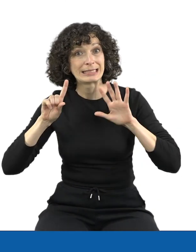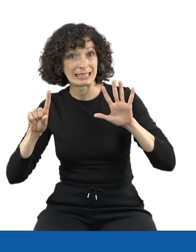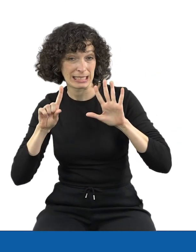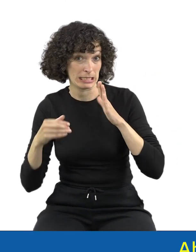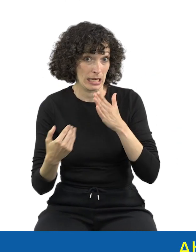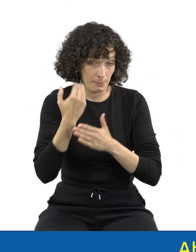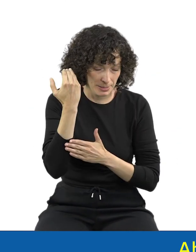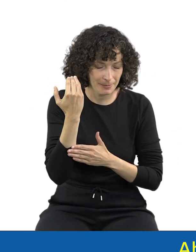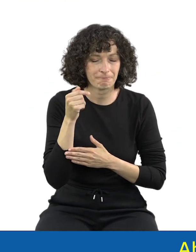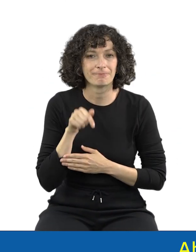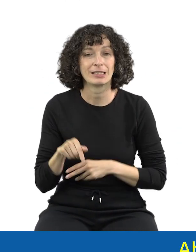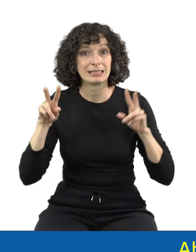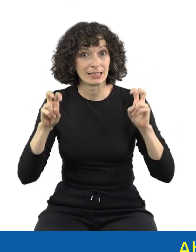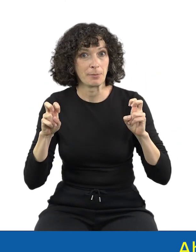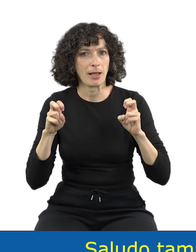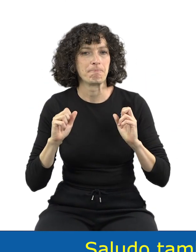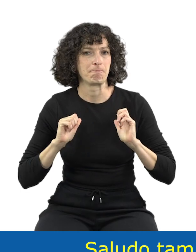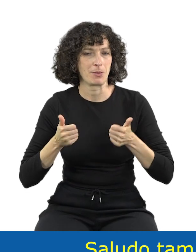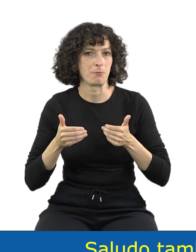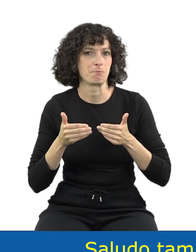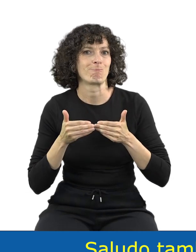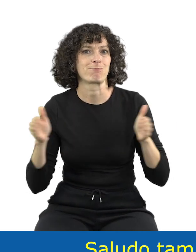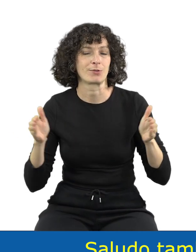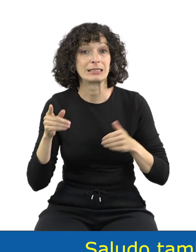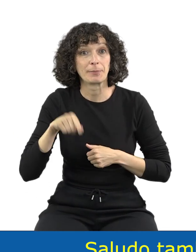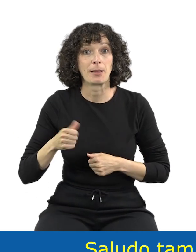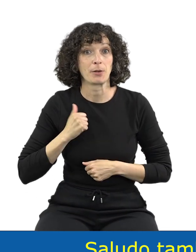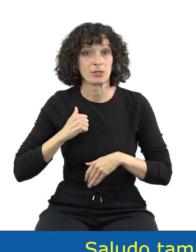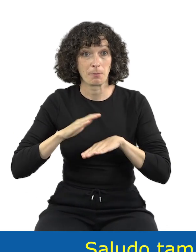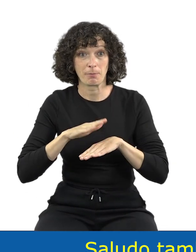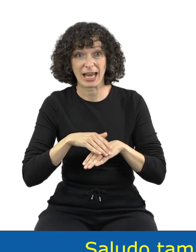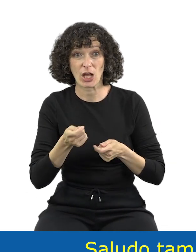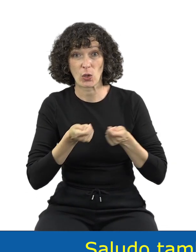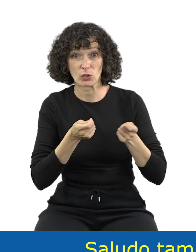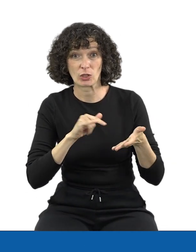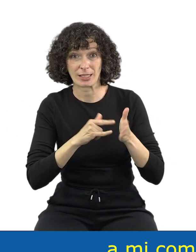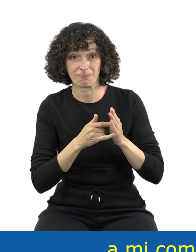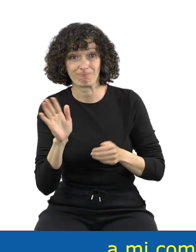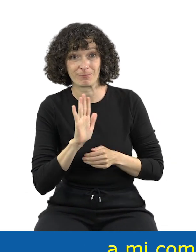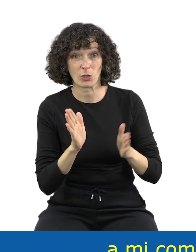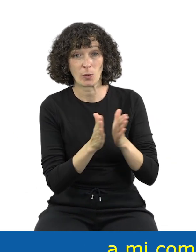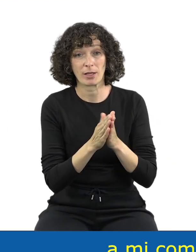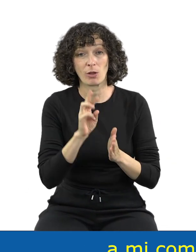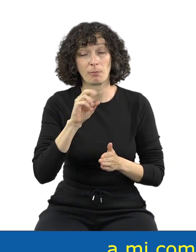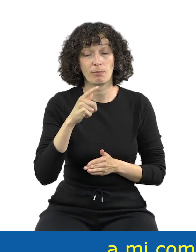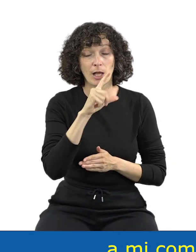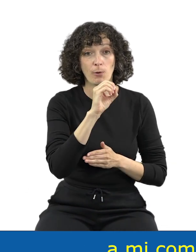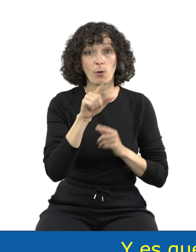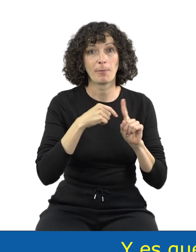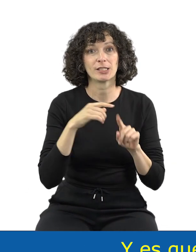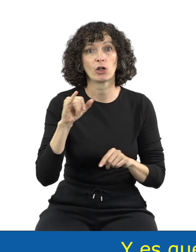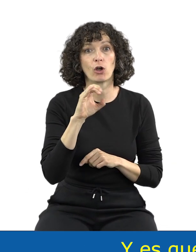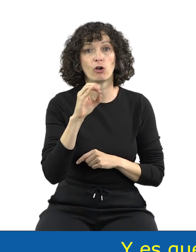8:46 de la mañana abrimos ahora nuestro tema de portada. Aprovecho para saludar en el control técnico a mi compañero Pablo Miguel y José